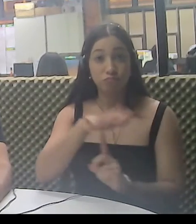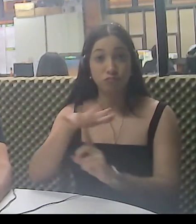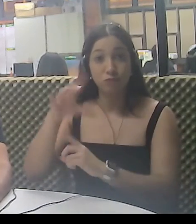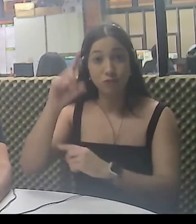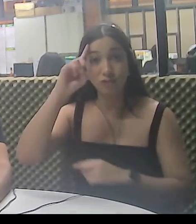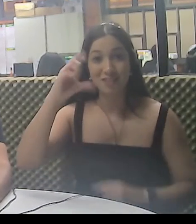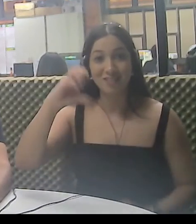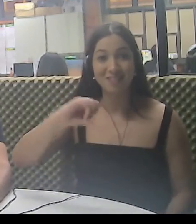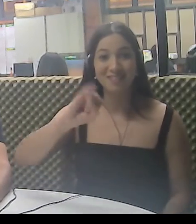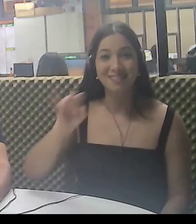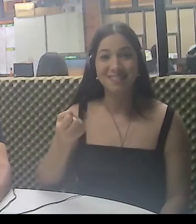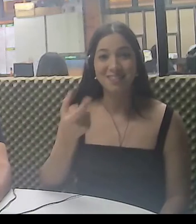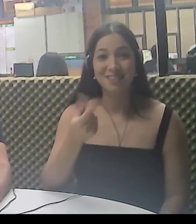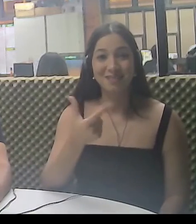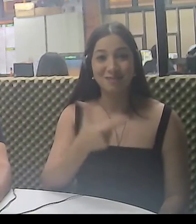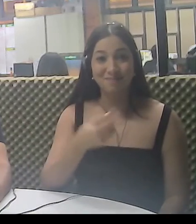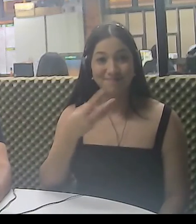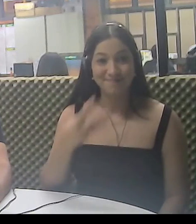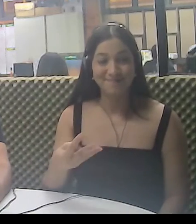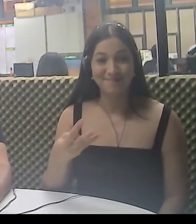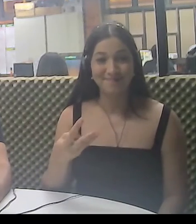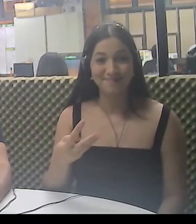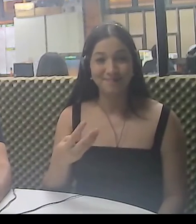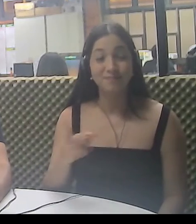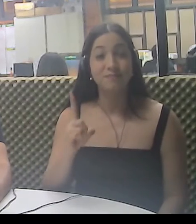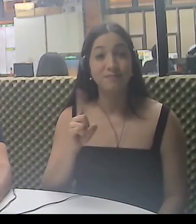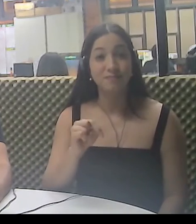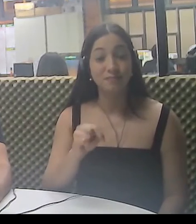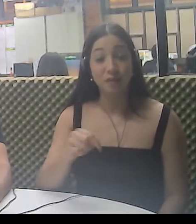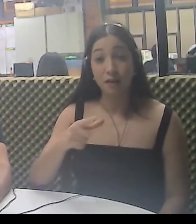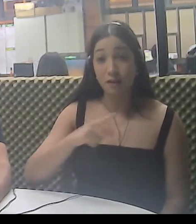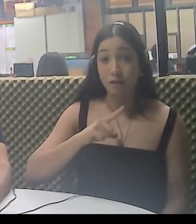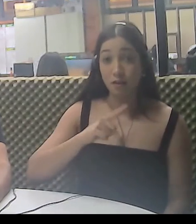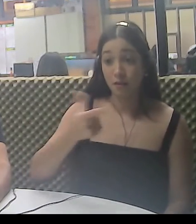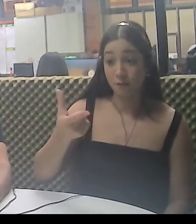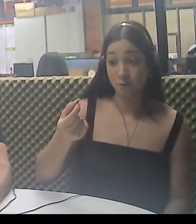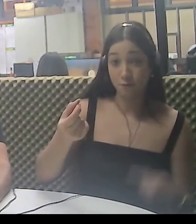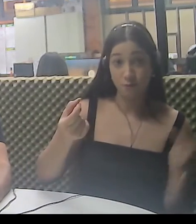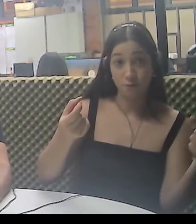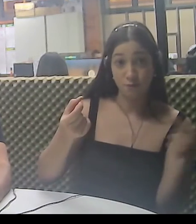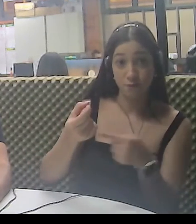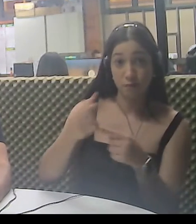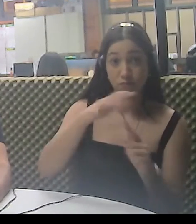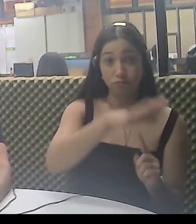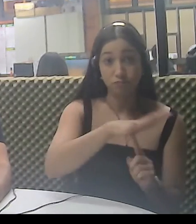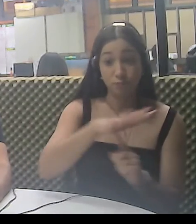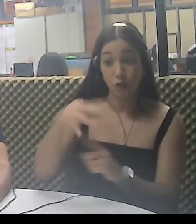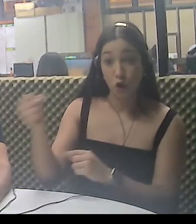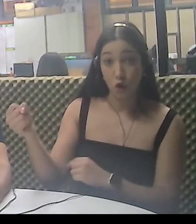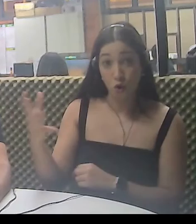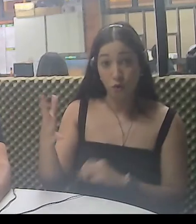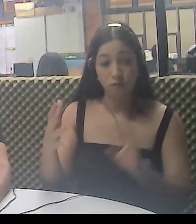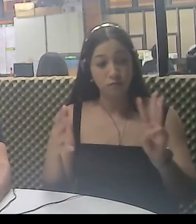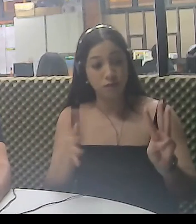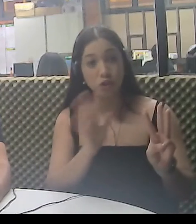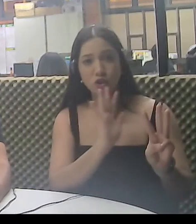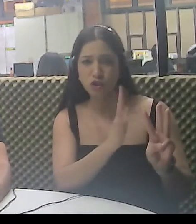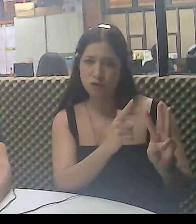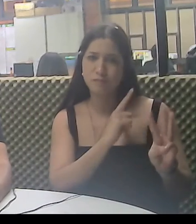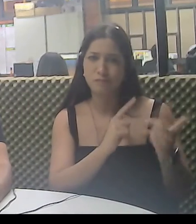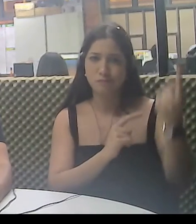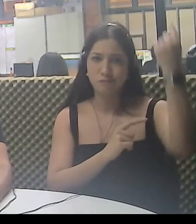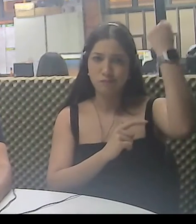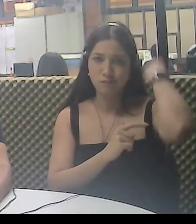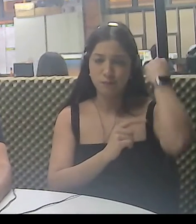dia 9 de janeiro de 2023. Dessas, 20 serão destinadas para feiras novas e 3 para